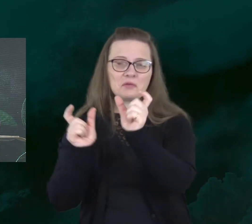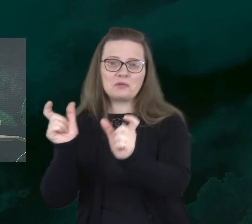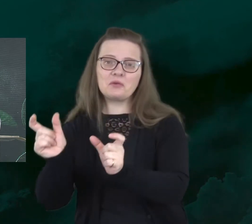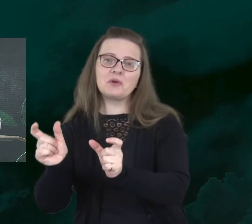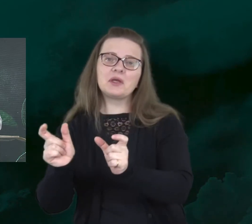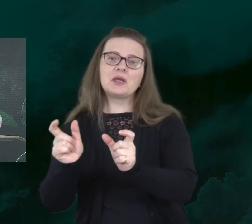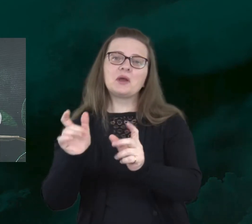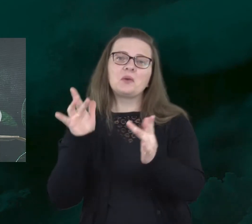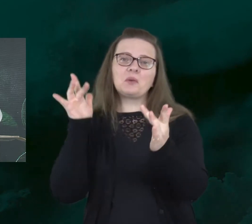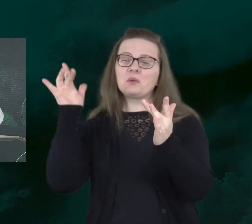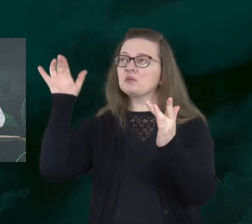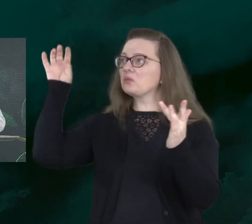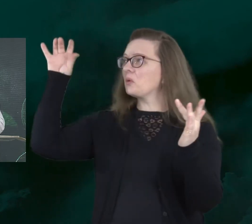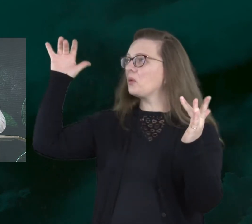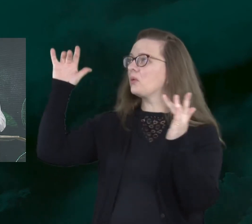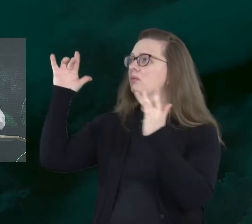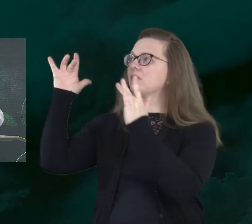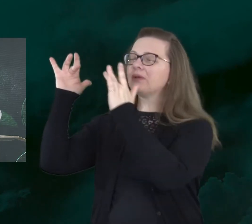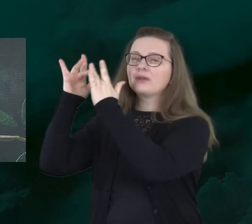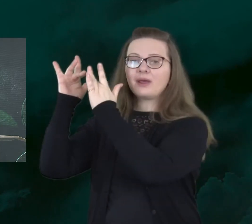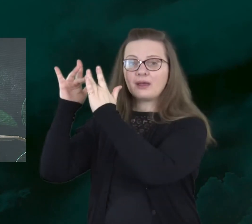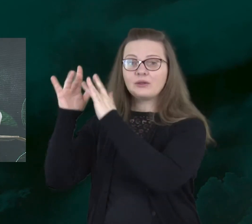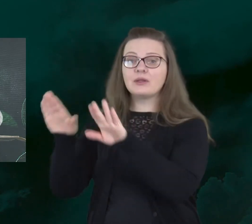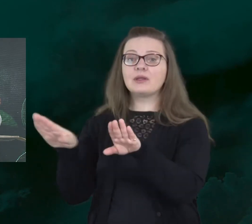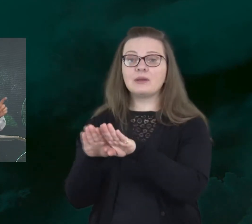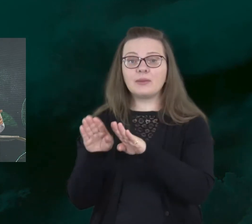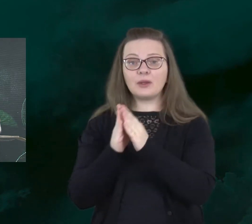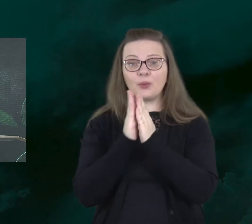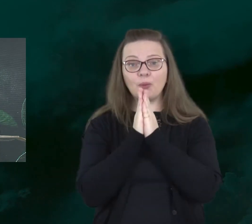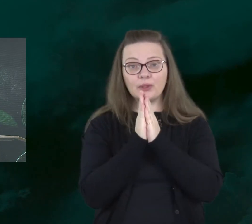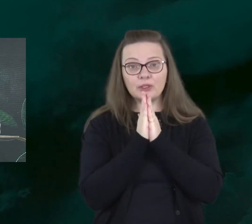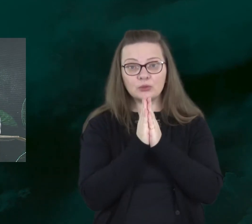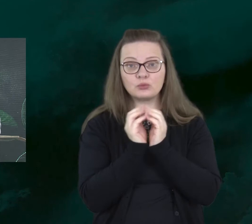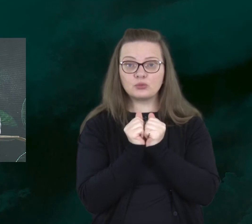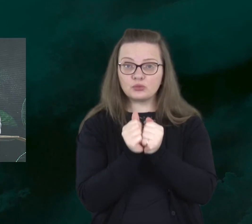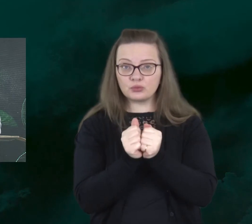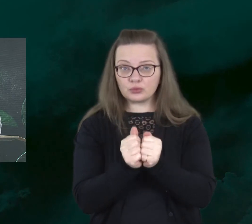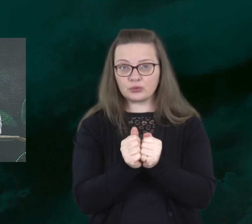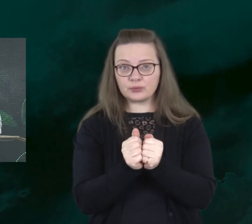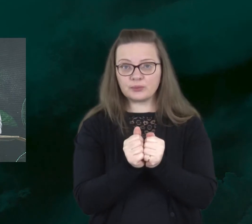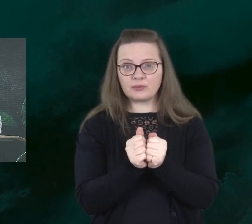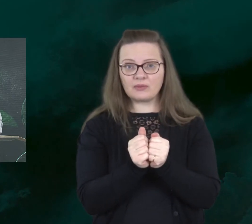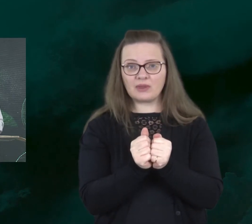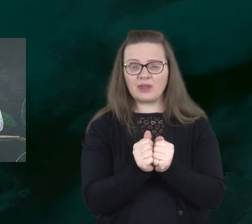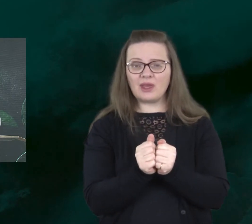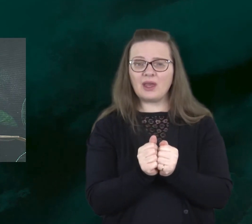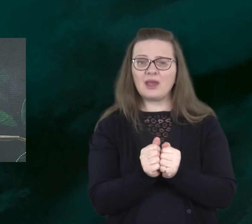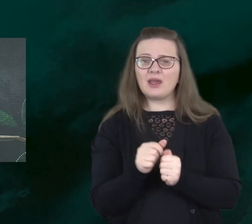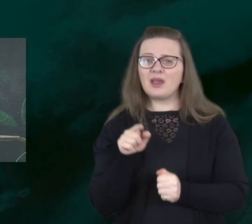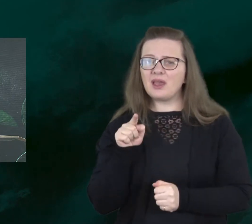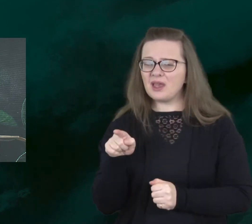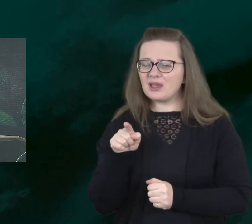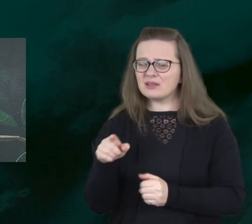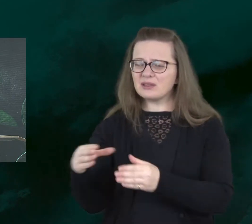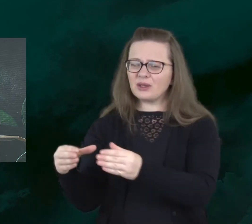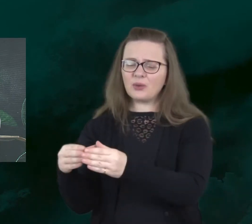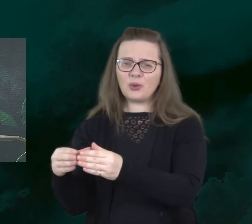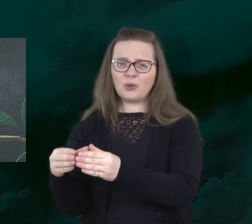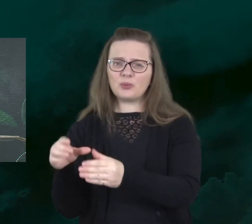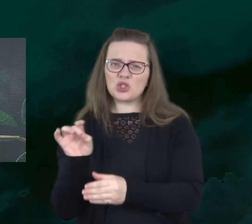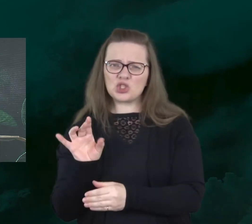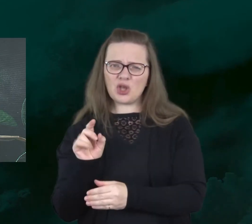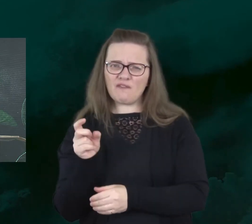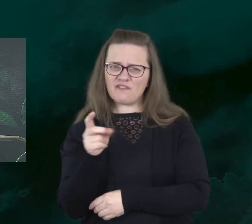delas. Esses colportores nossos não são vendedores de livros. Existiram no passado